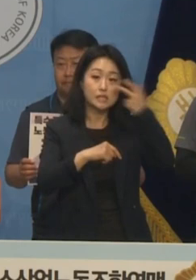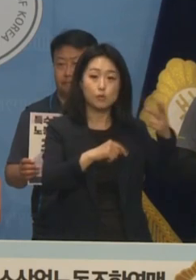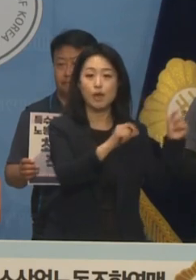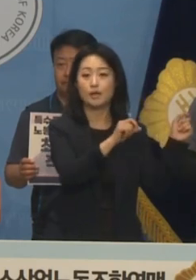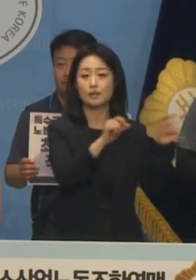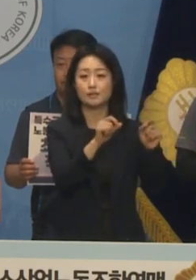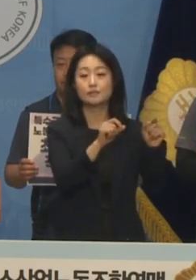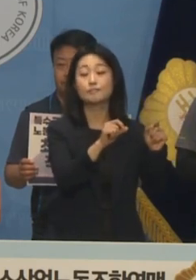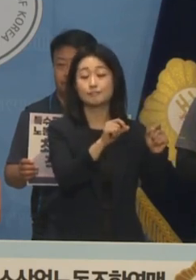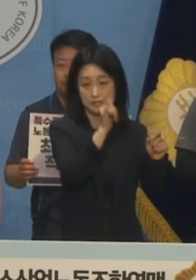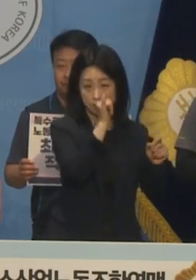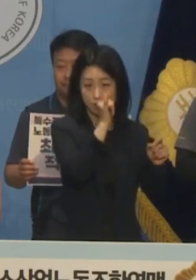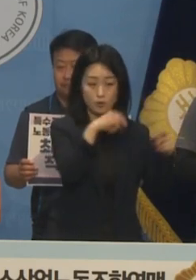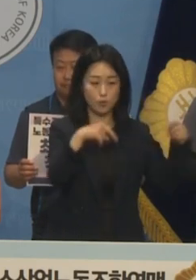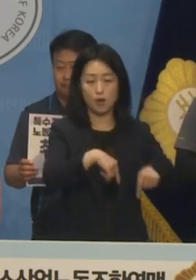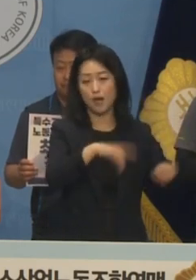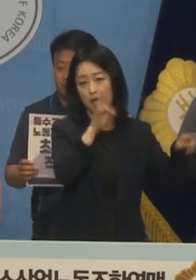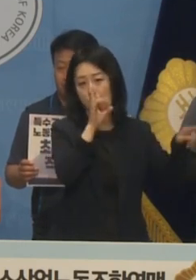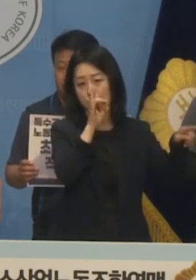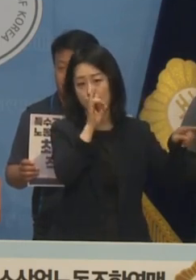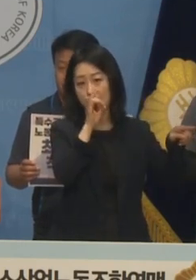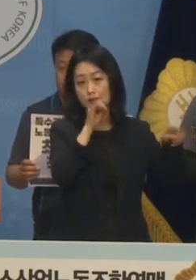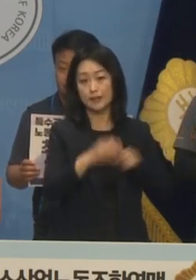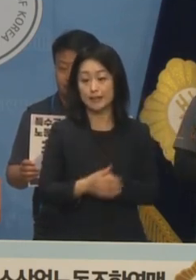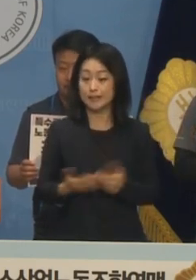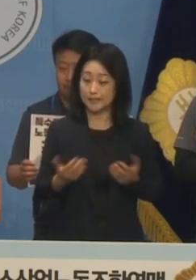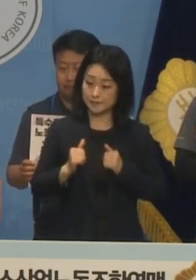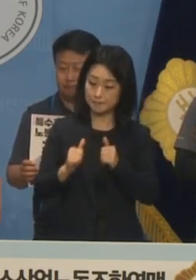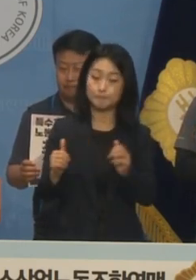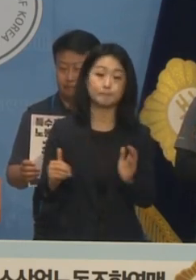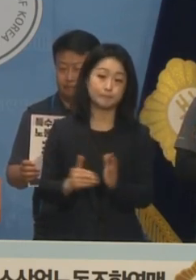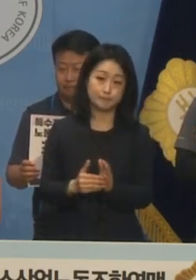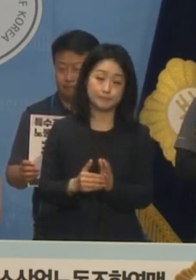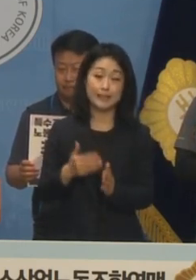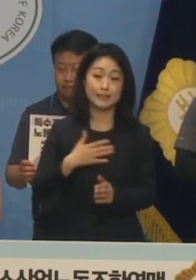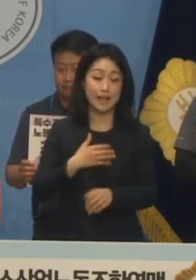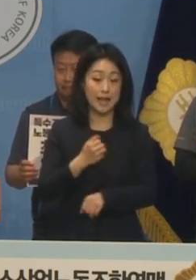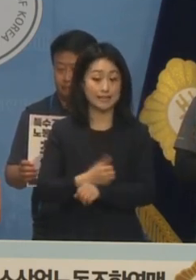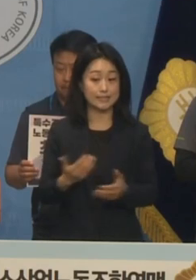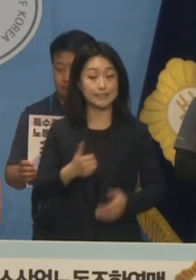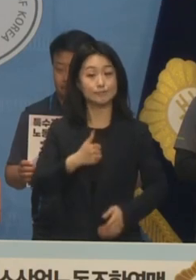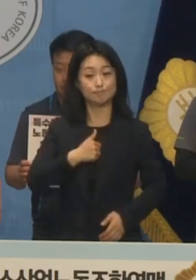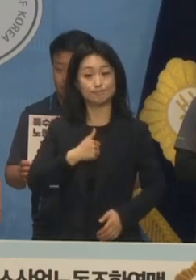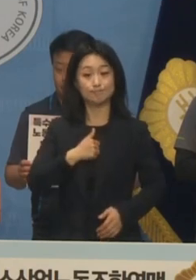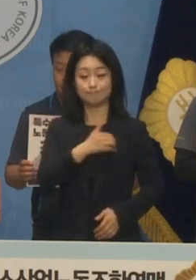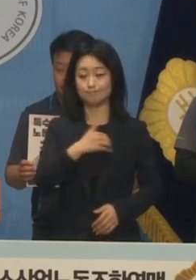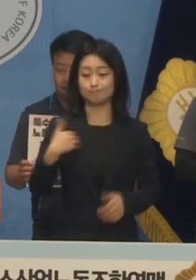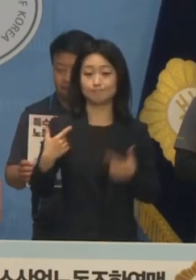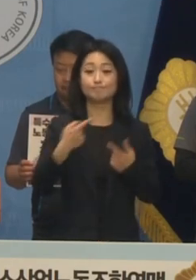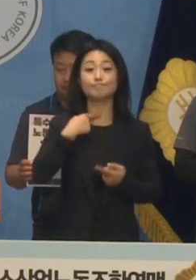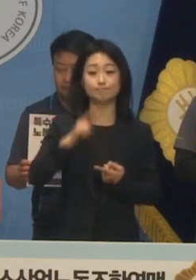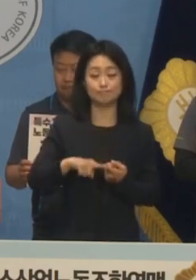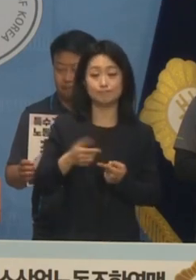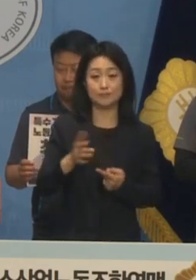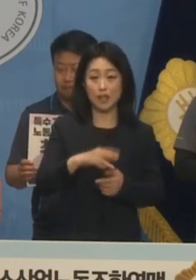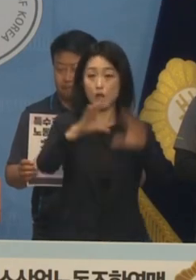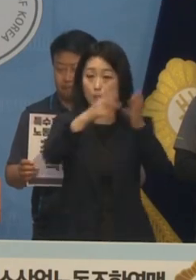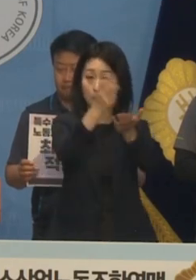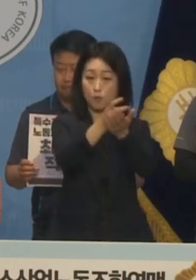월급 통장에 찍히는 월 200만 원의 수수료를 보고 최저임금은 받고 일한다고 생각했는데 아니란 걸 이제야